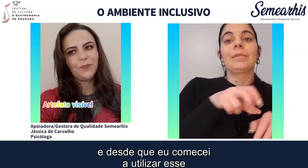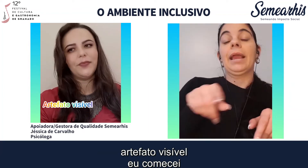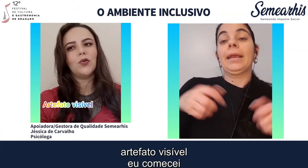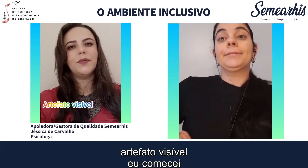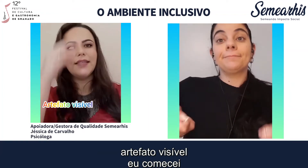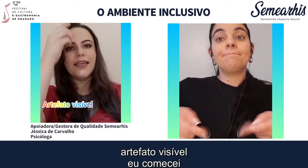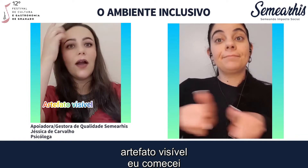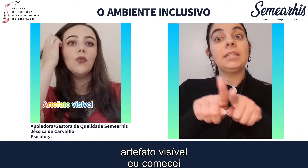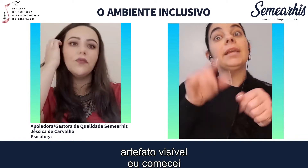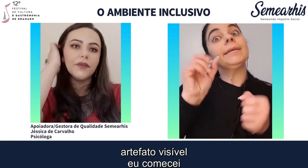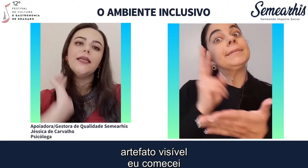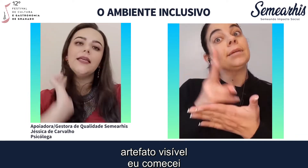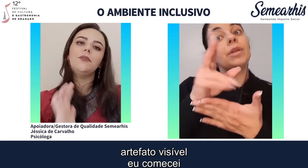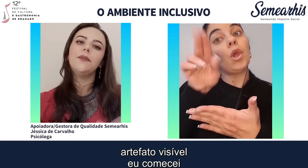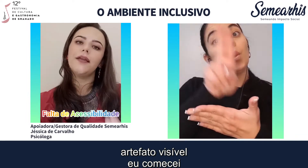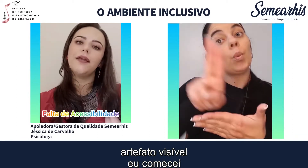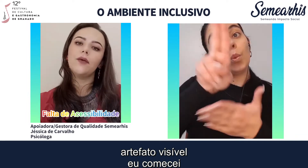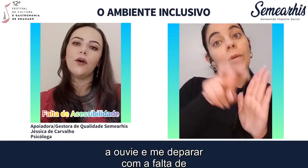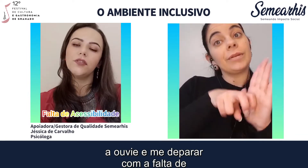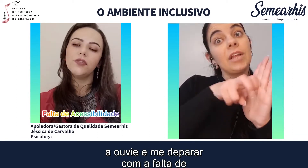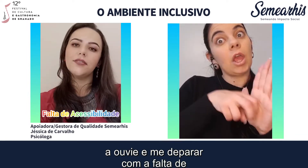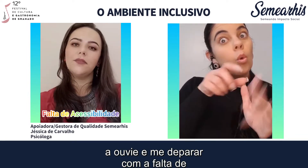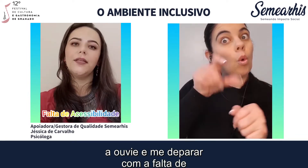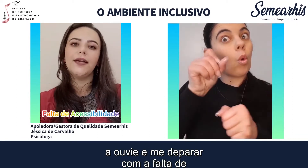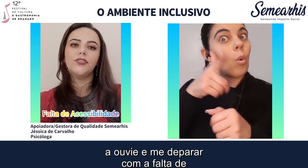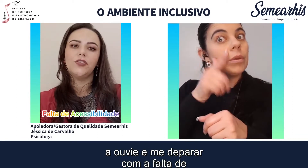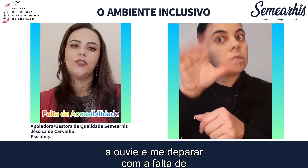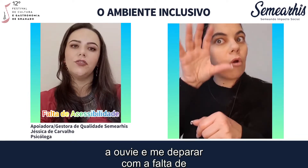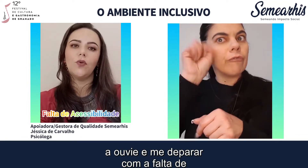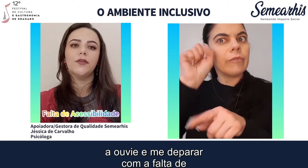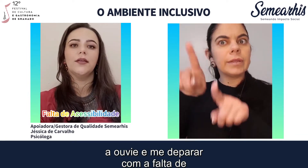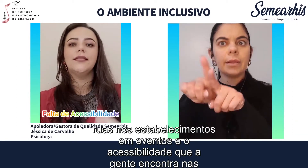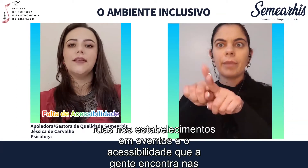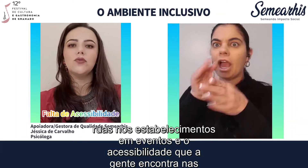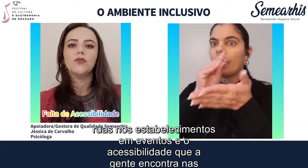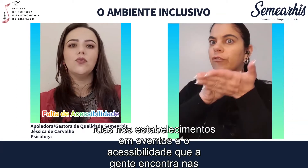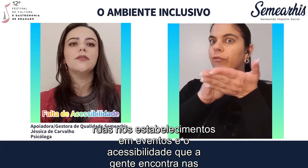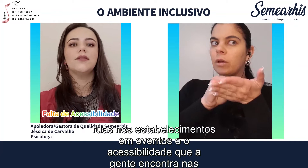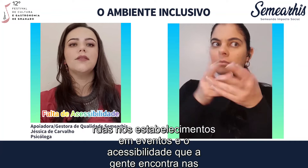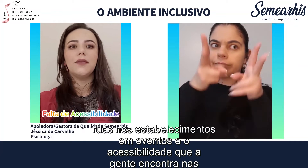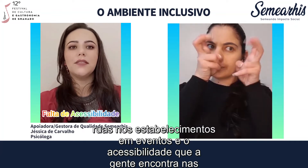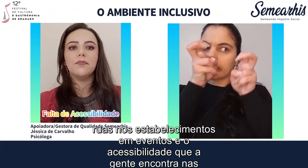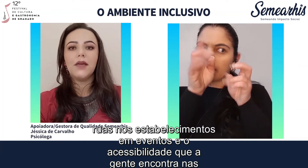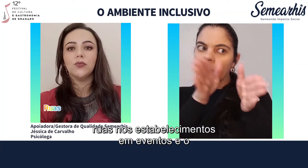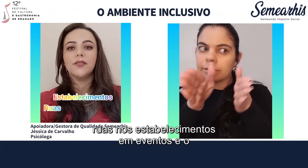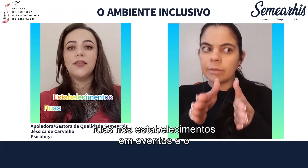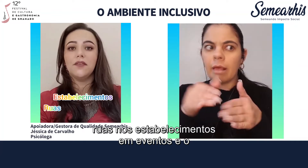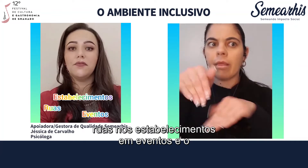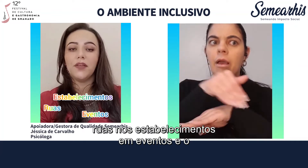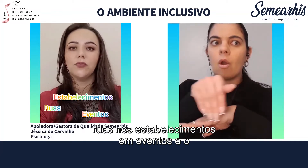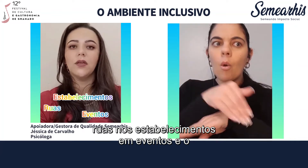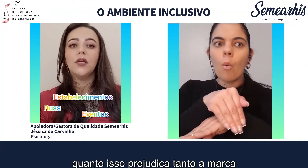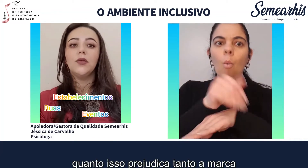visível, eu comecei a ouvir e me deparar com a falta de acessibilidade que a gente encontra nas ruas, nos estabelecimentos,